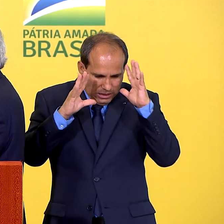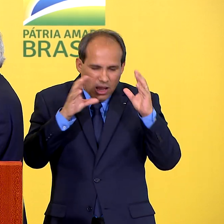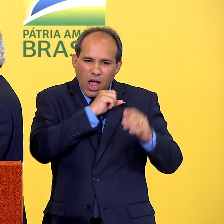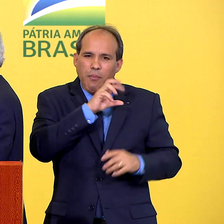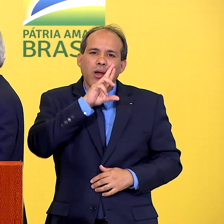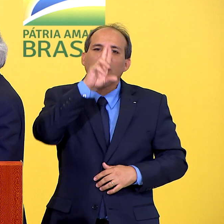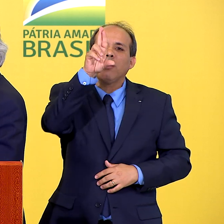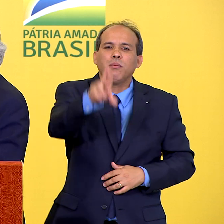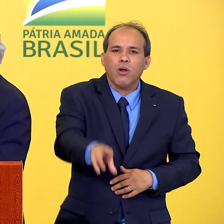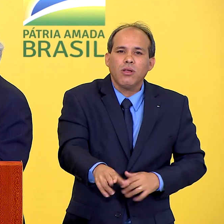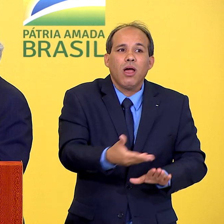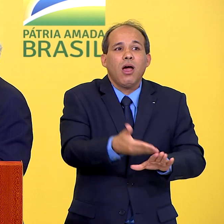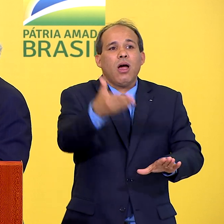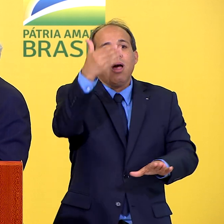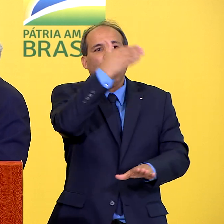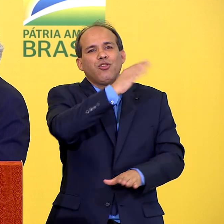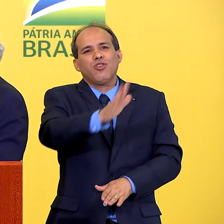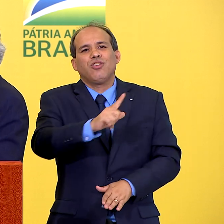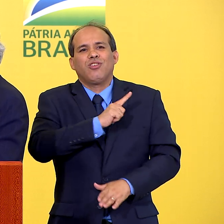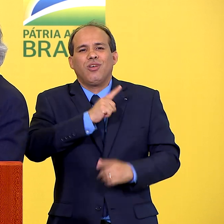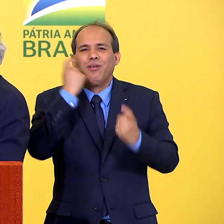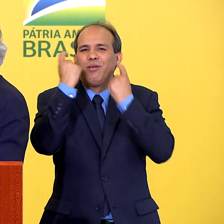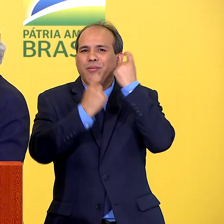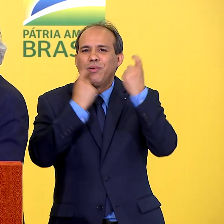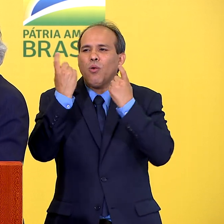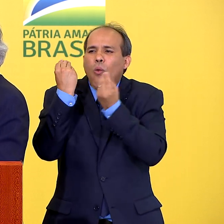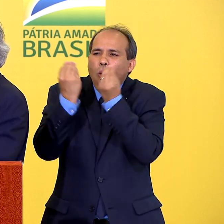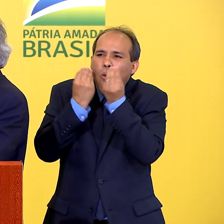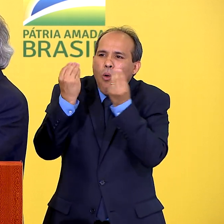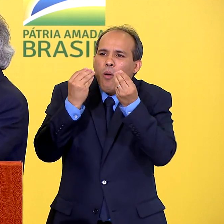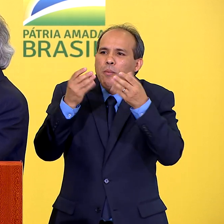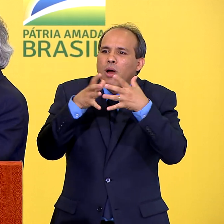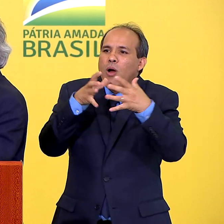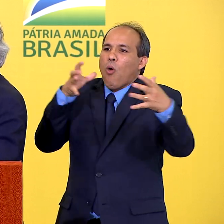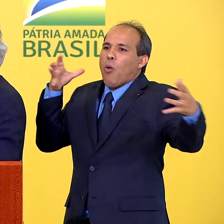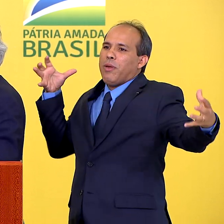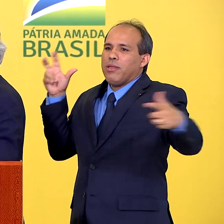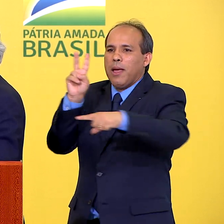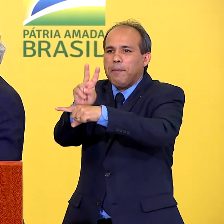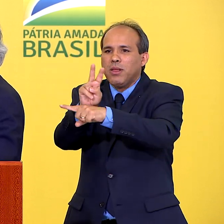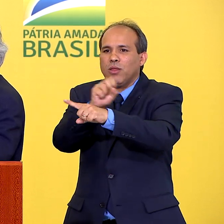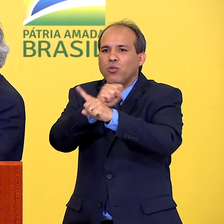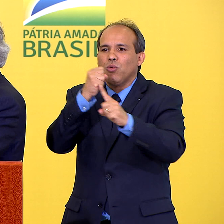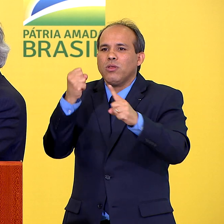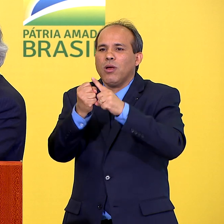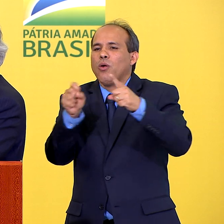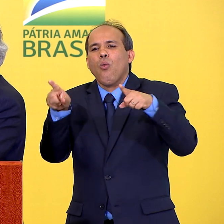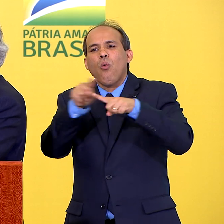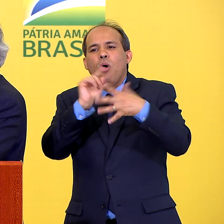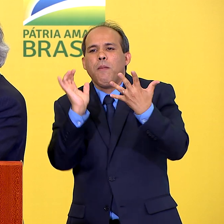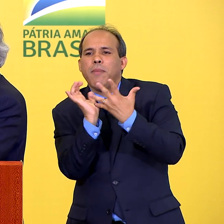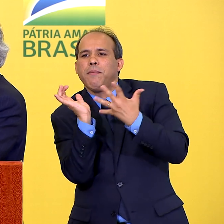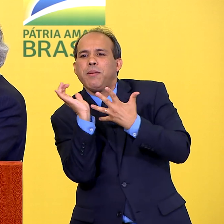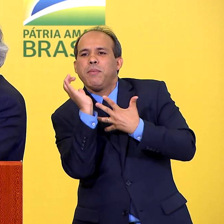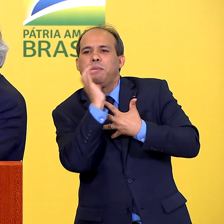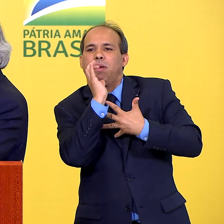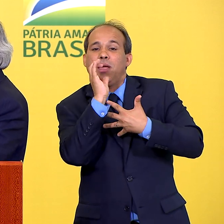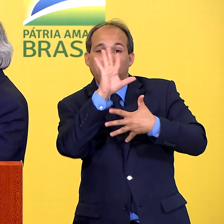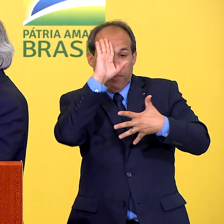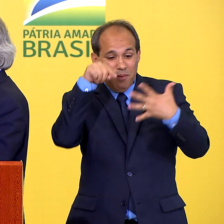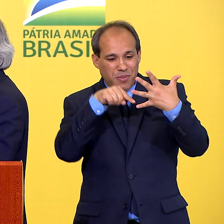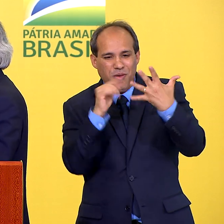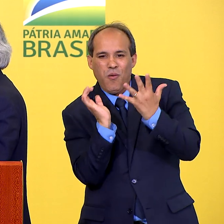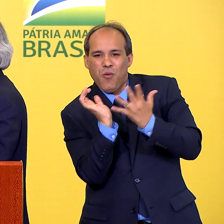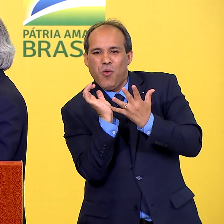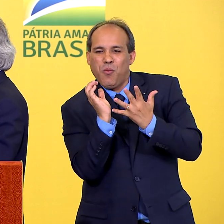já tínhamos essa preocupação de como estender camadas de proteção social para os mais frágeis. Então,